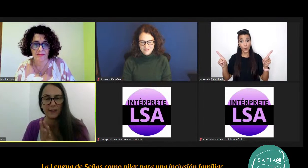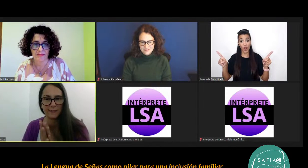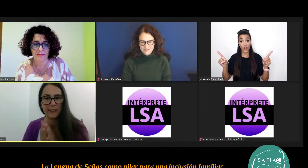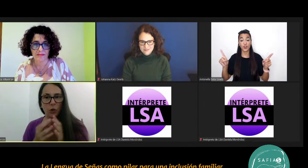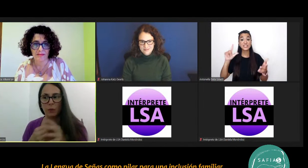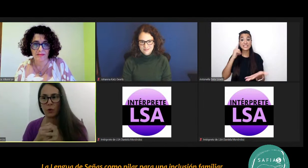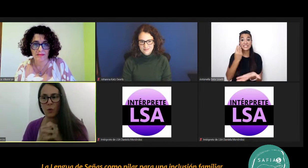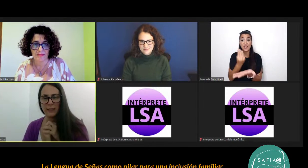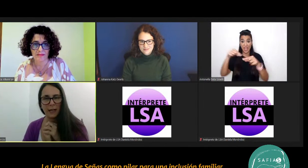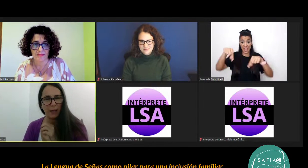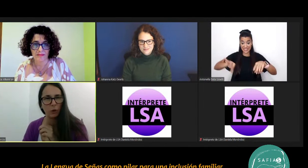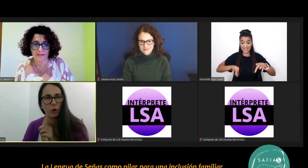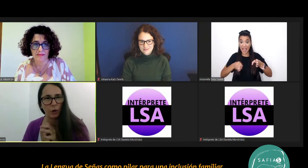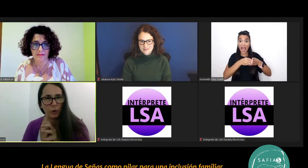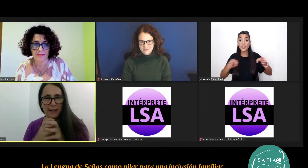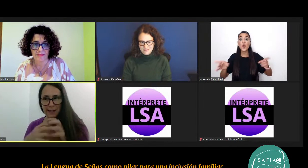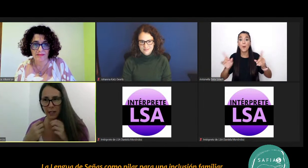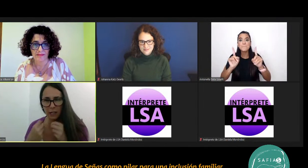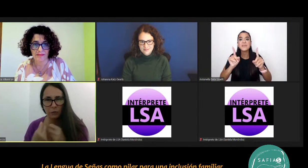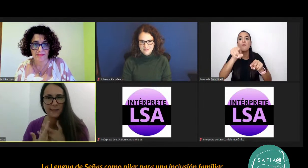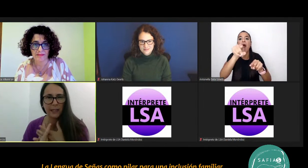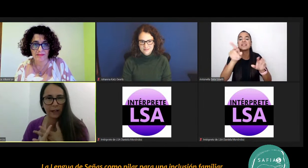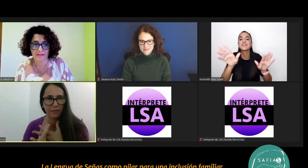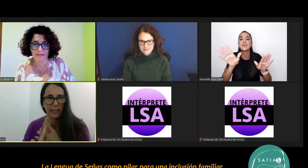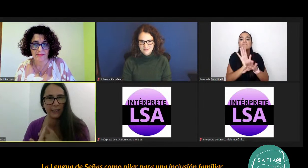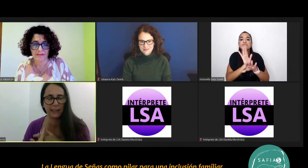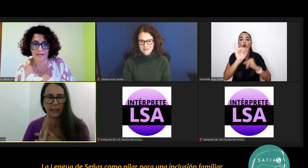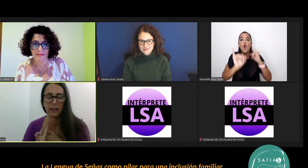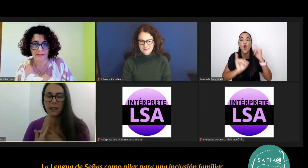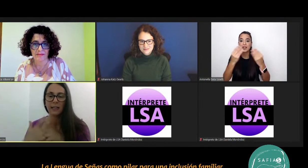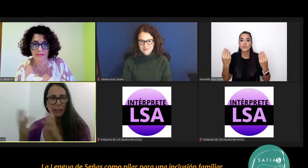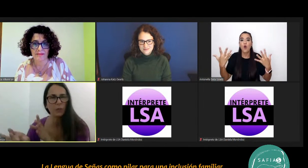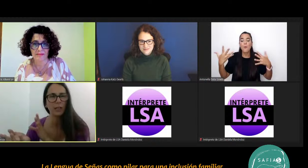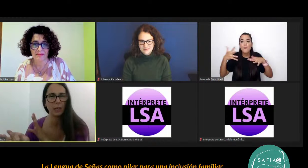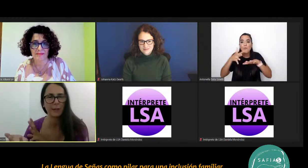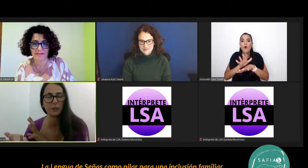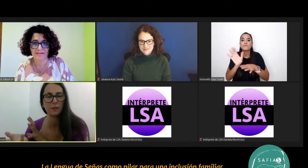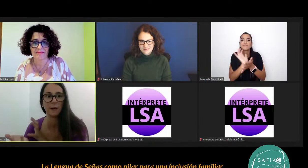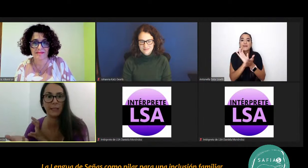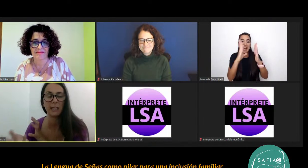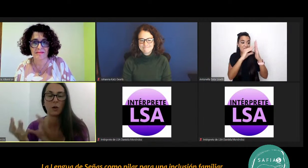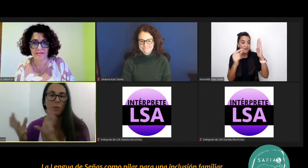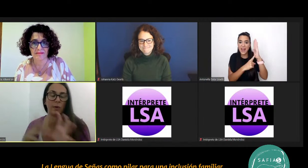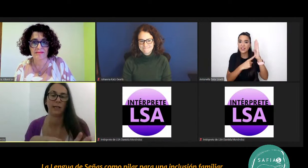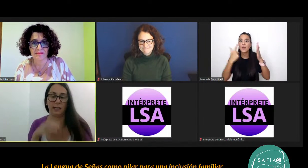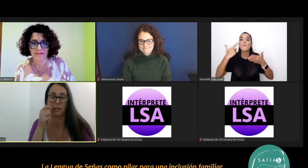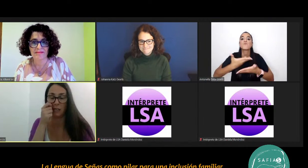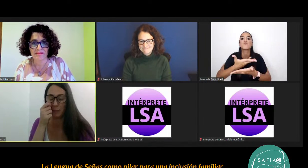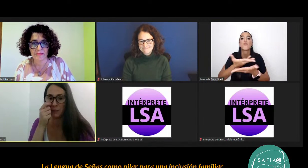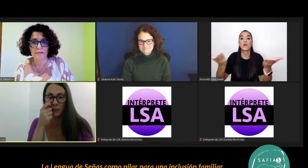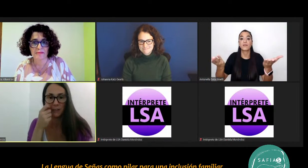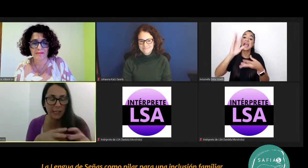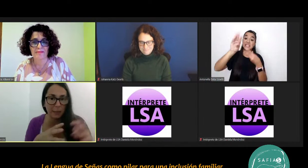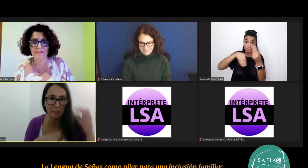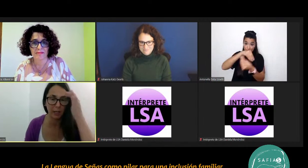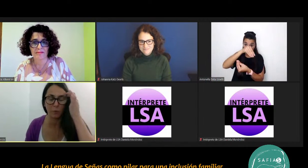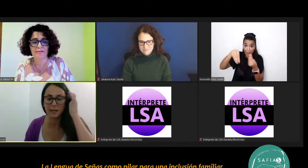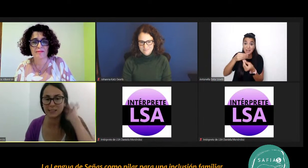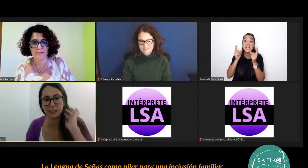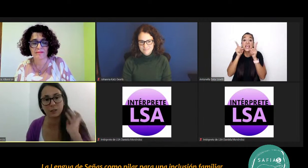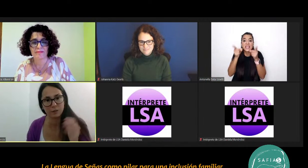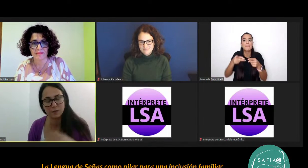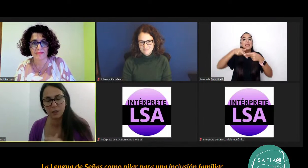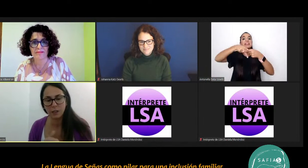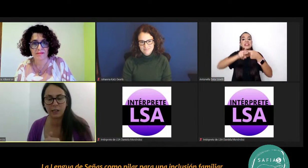año así, como entramador, ¿no? Acercando a ese referente, tanto en el espacio de familias como en el espacio de talleres para los